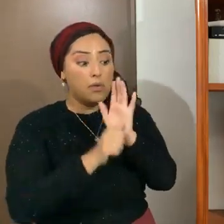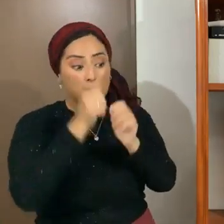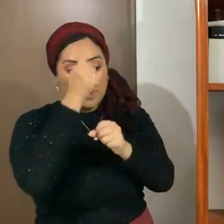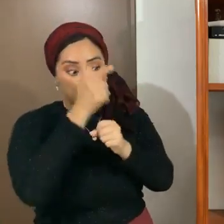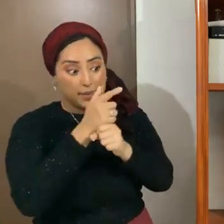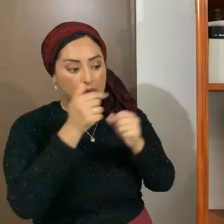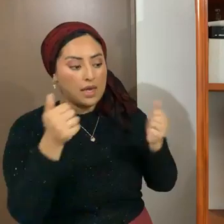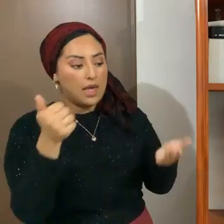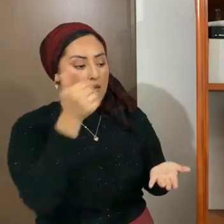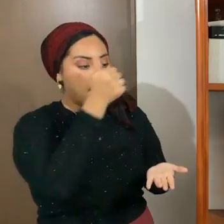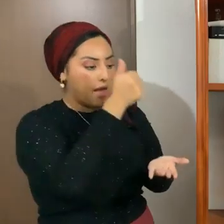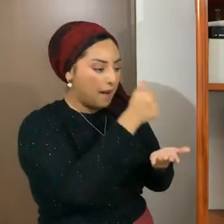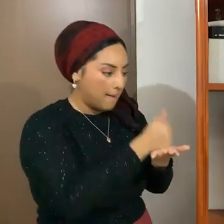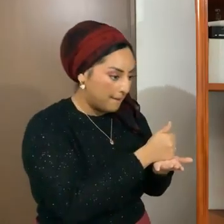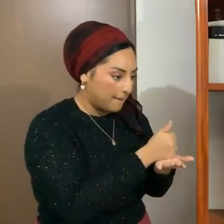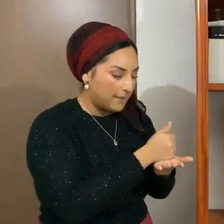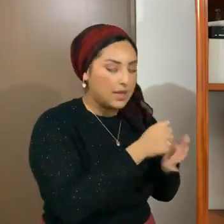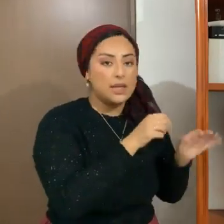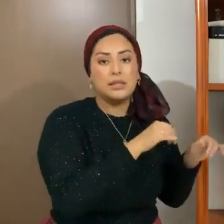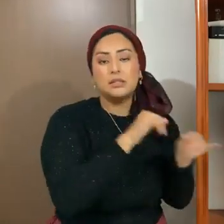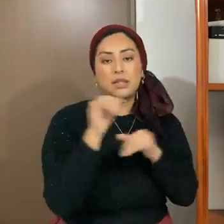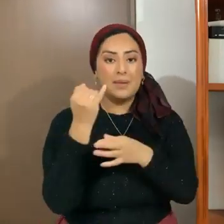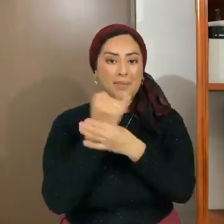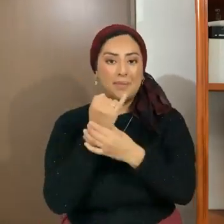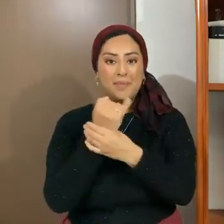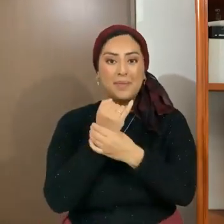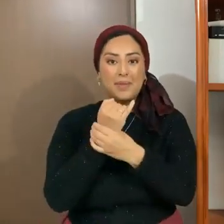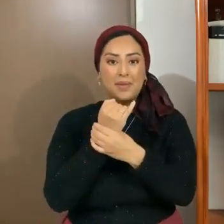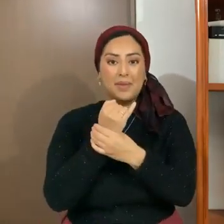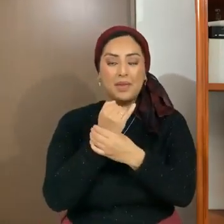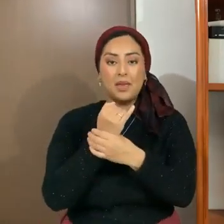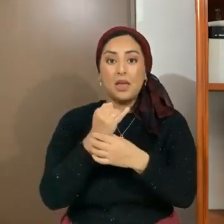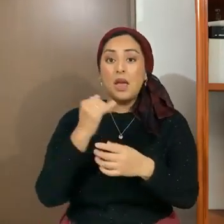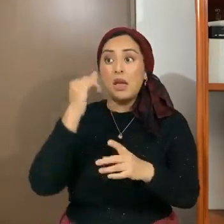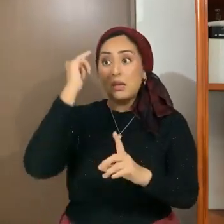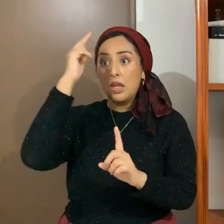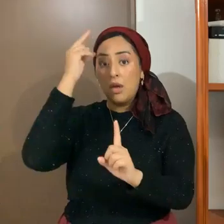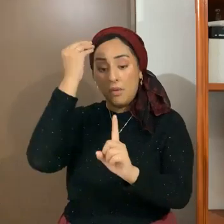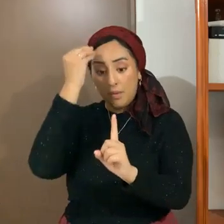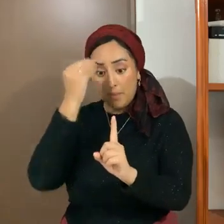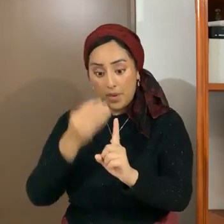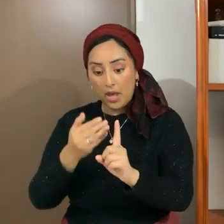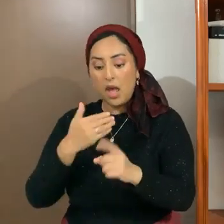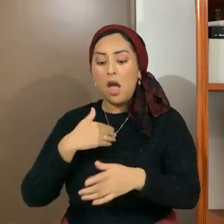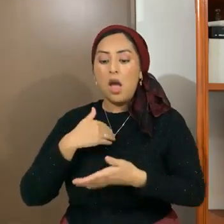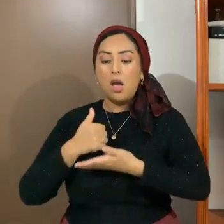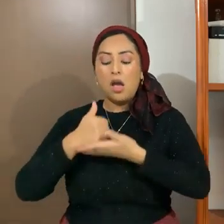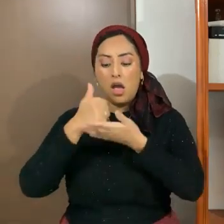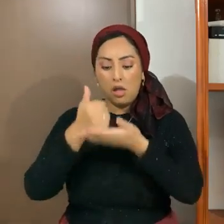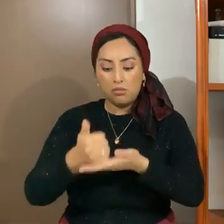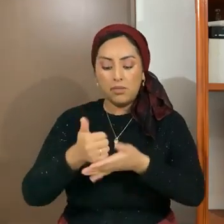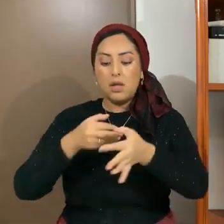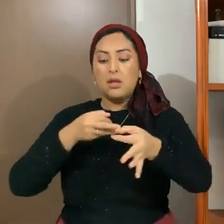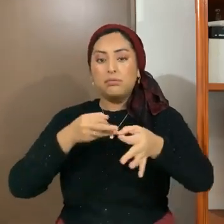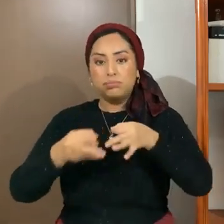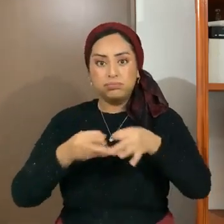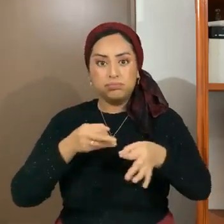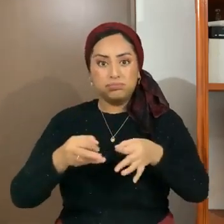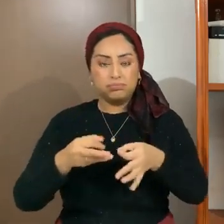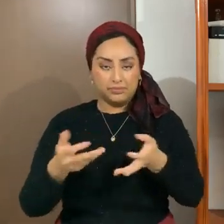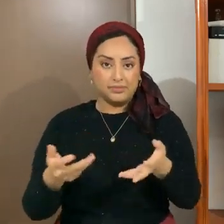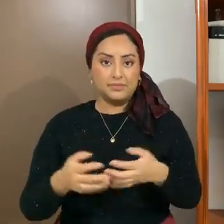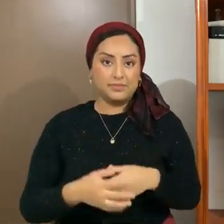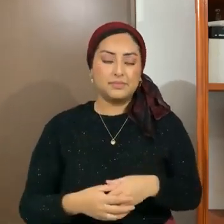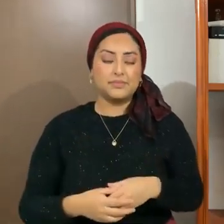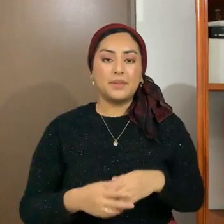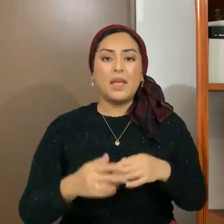acompañar. Vas a hablarles, Jeremías, y yo voy a estar contigo. ¿No va a dar revelaciones el Eterno a la mitad? No. ¿Qué es lo que pasa